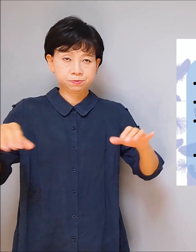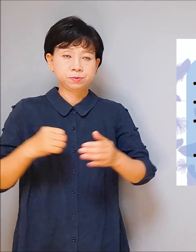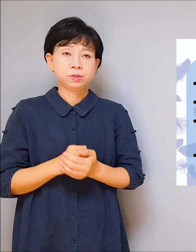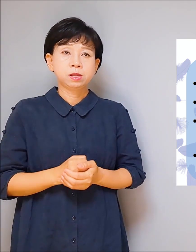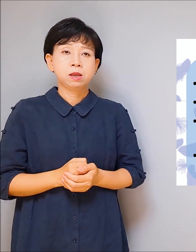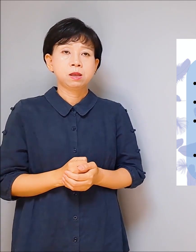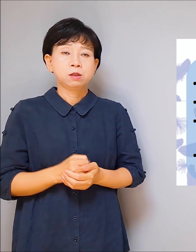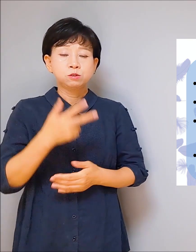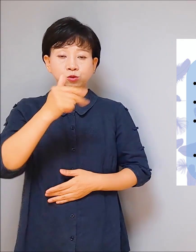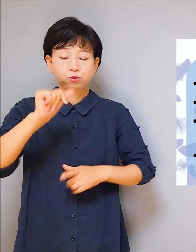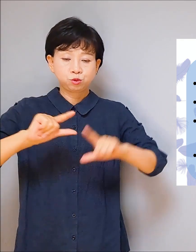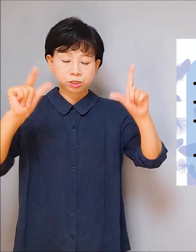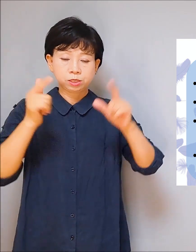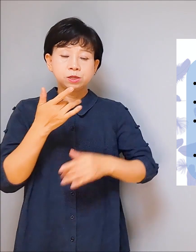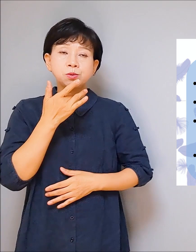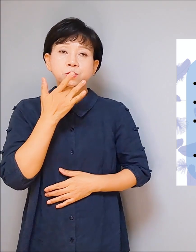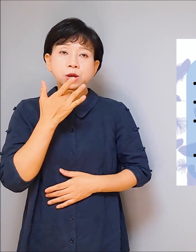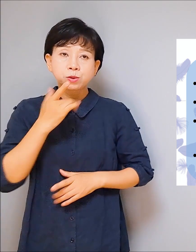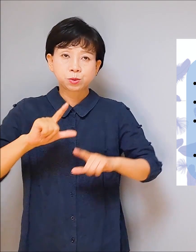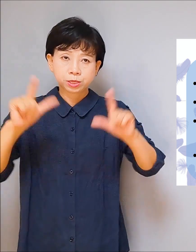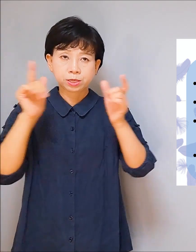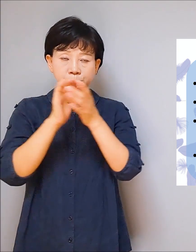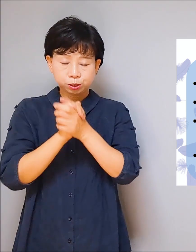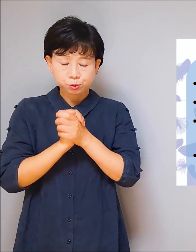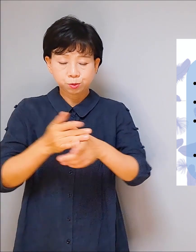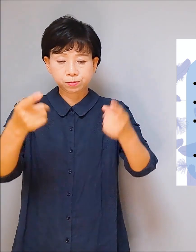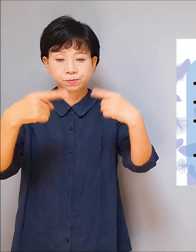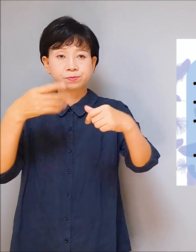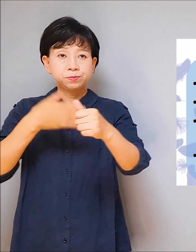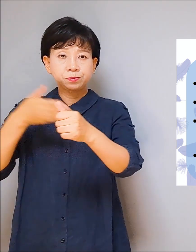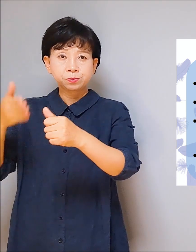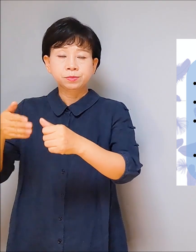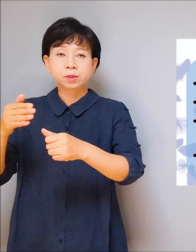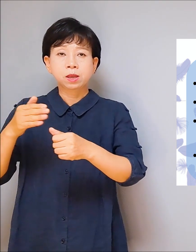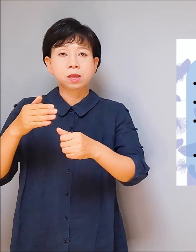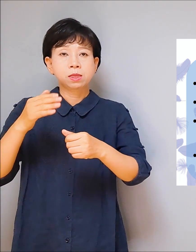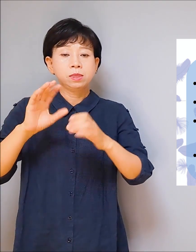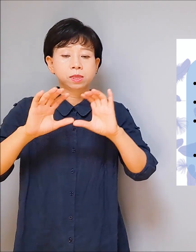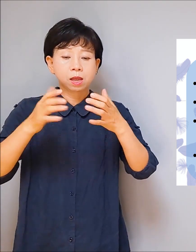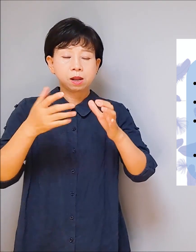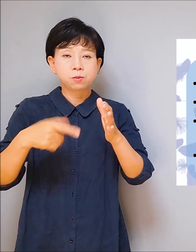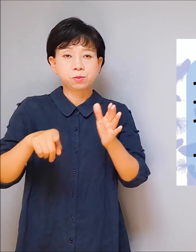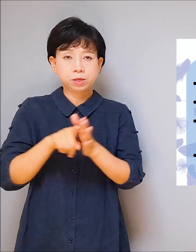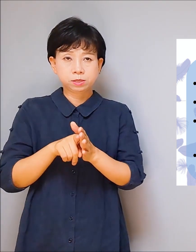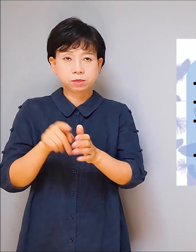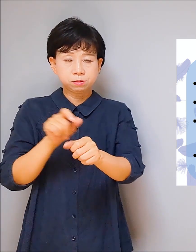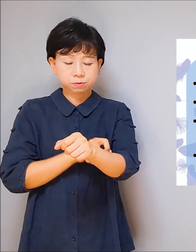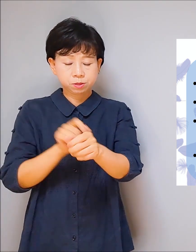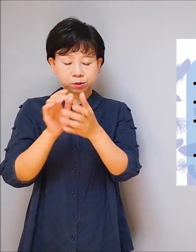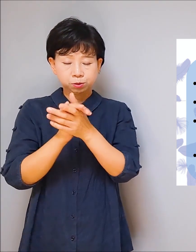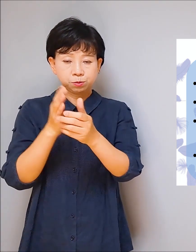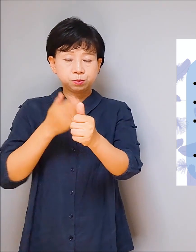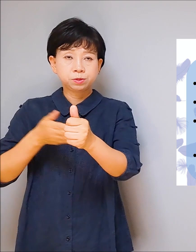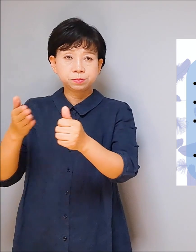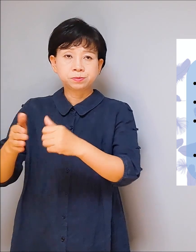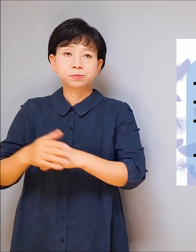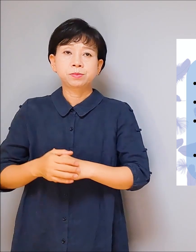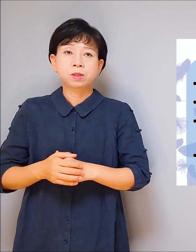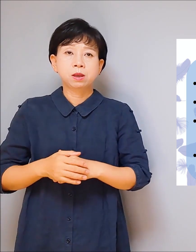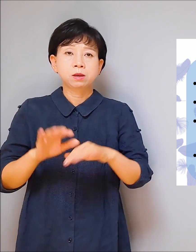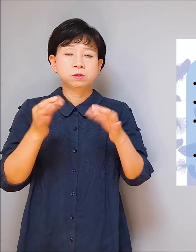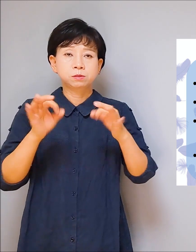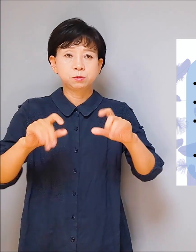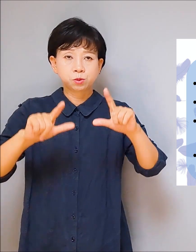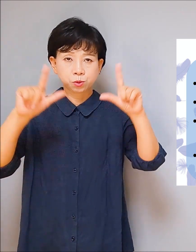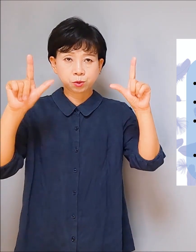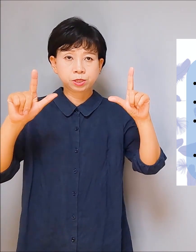동참 바랍니다. 나라와 민족을 위해 특별히 기도했으면 좋겠습니다. 금요일 저녁 7시 10분